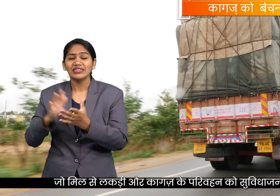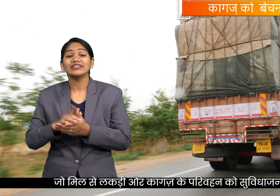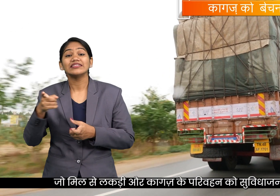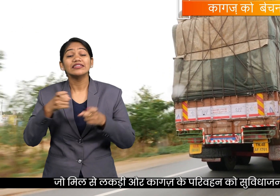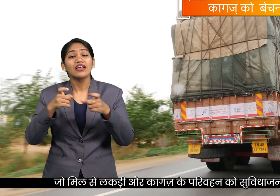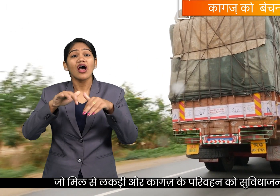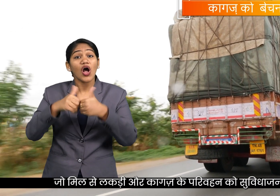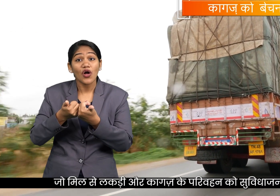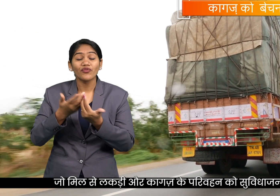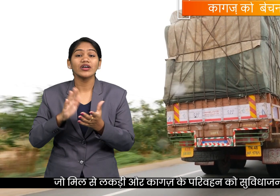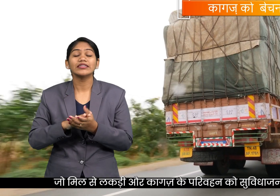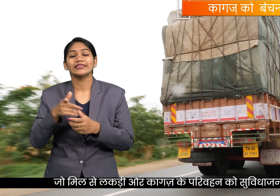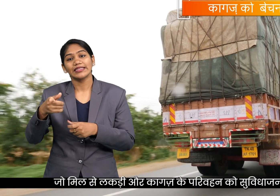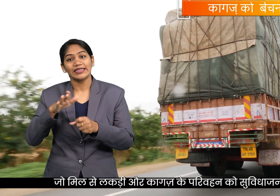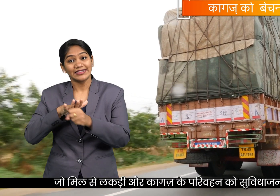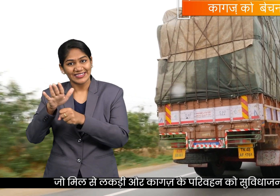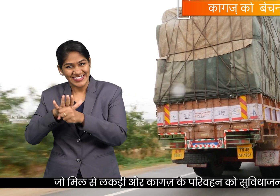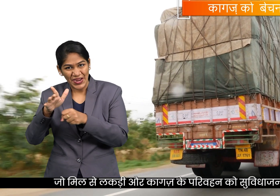जो मिल से लकड़ी